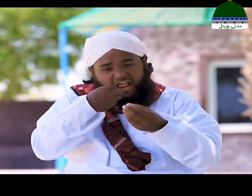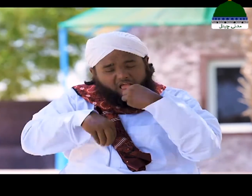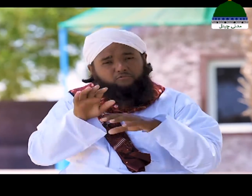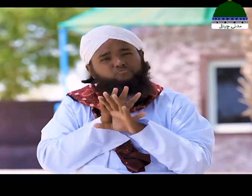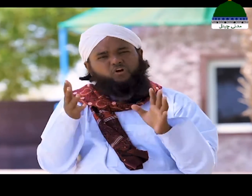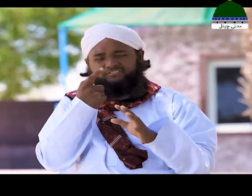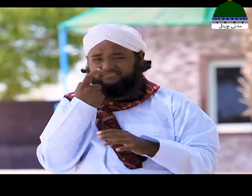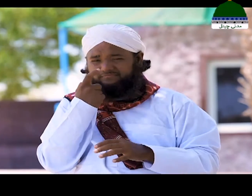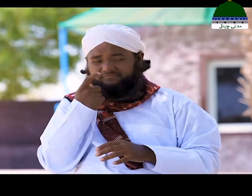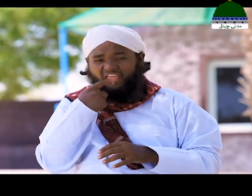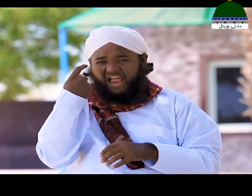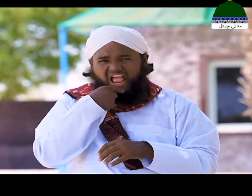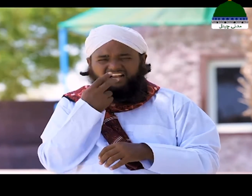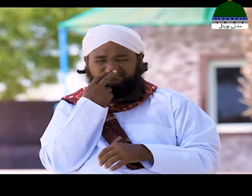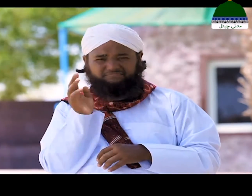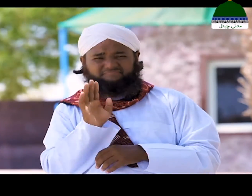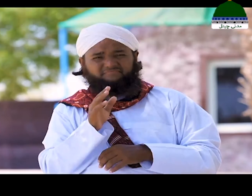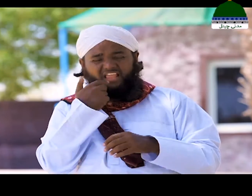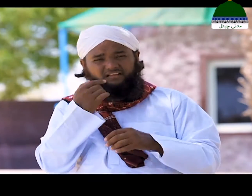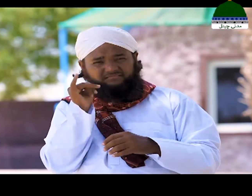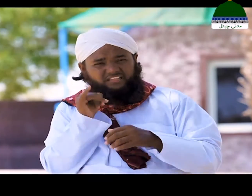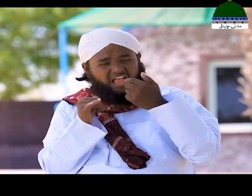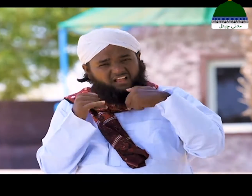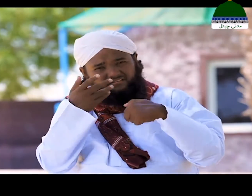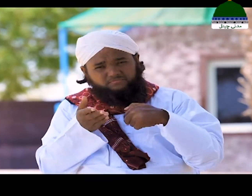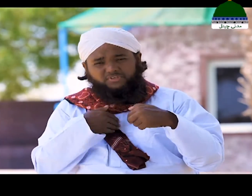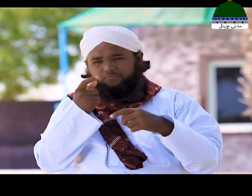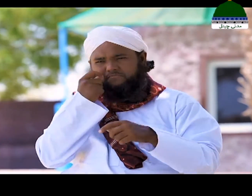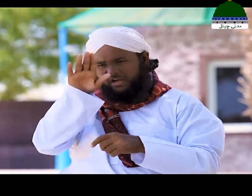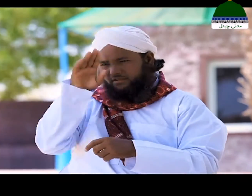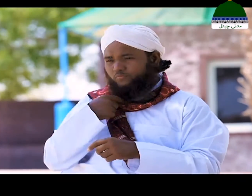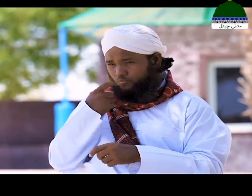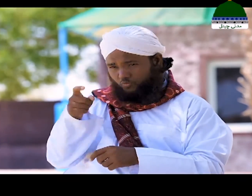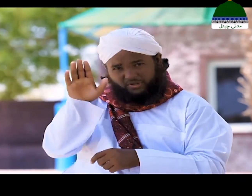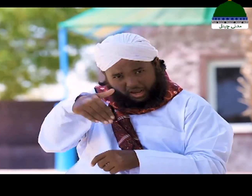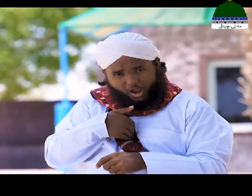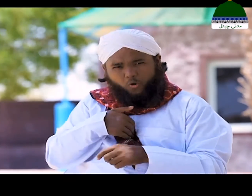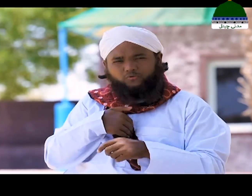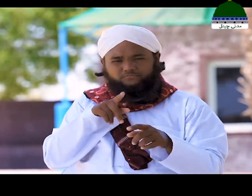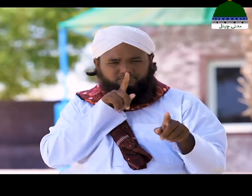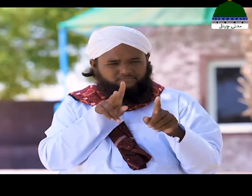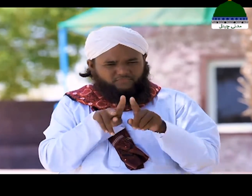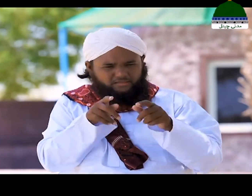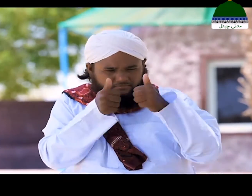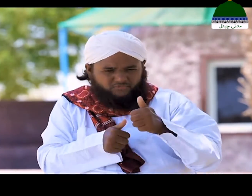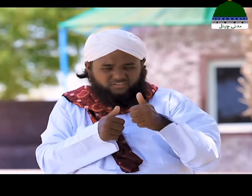سے میرا منہ بدبودار ہو گیا۔ جب آپ نے مجھے اپنے قریب بلایا تو میں نے یہ بات گوارا نہ کی کہ میرے منہ کی بدبو